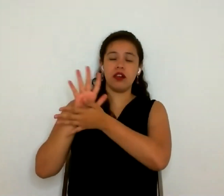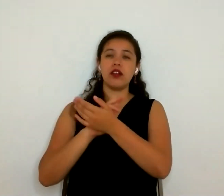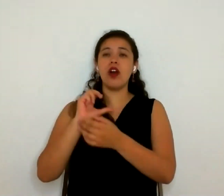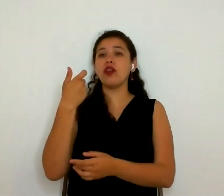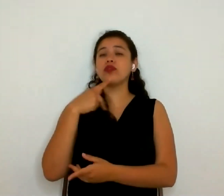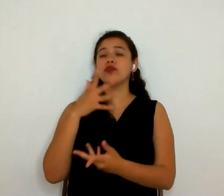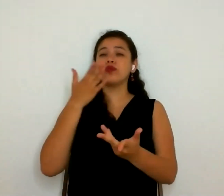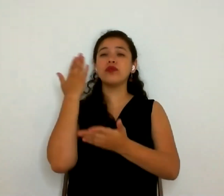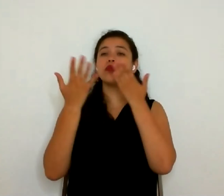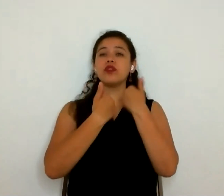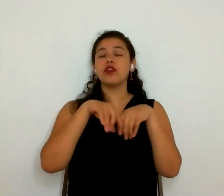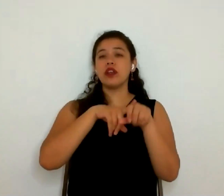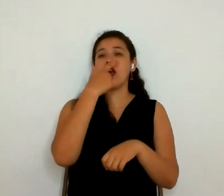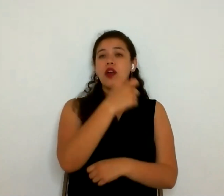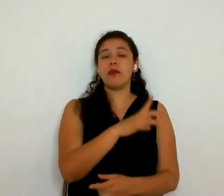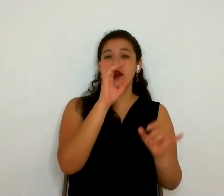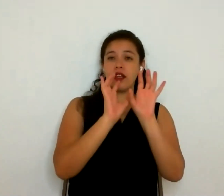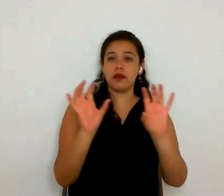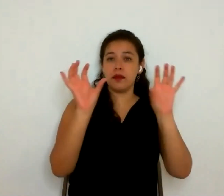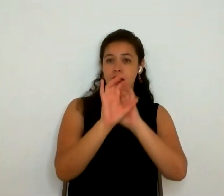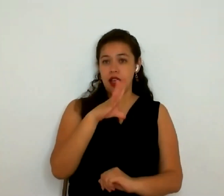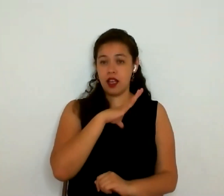sostenidos económico o no